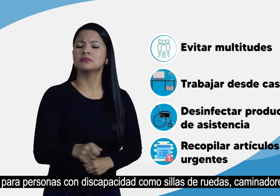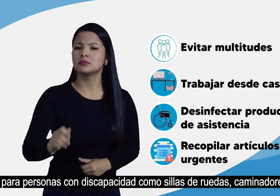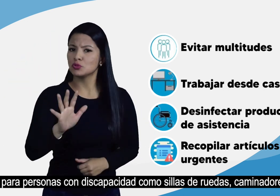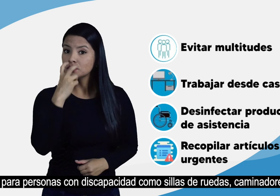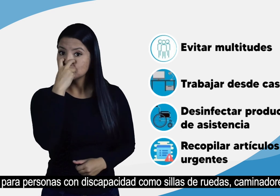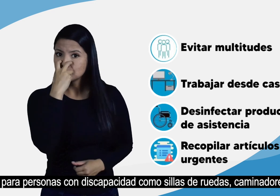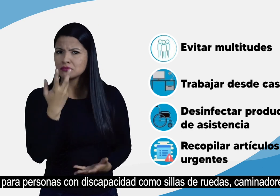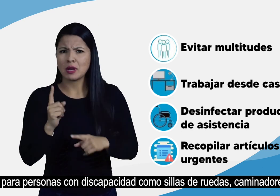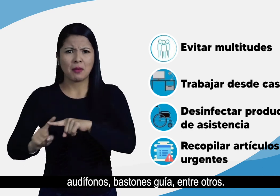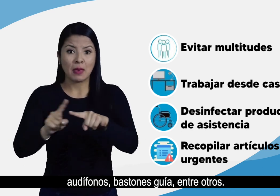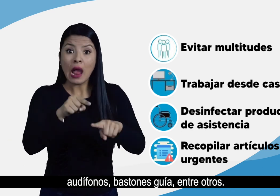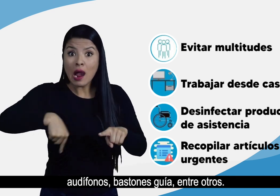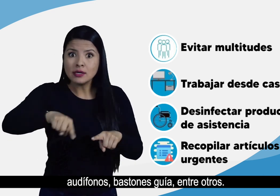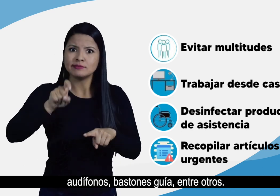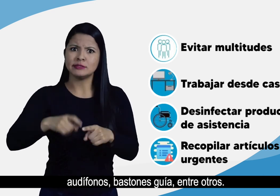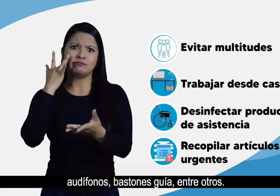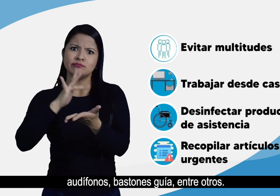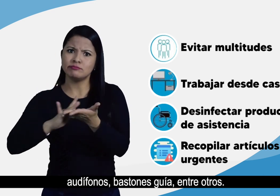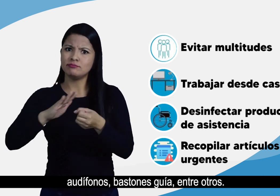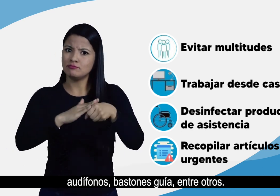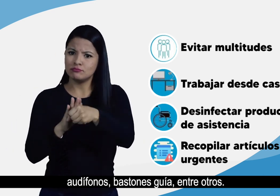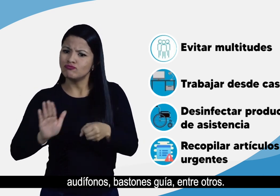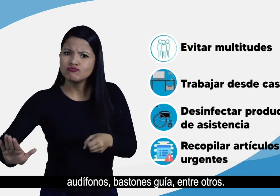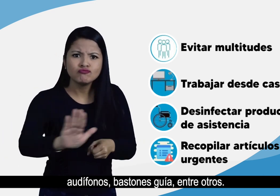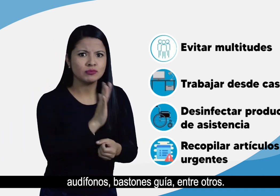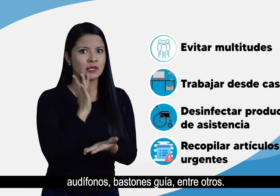caminadores, audífonos, bastones guía, entre otros